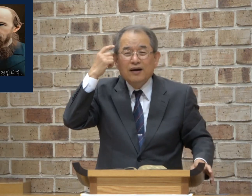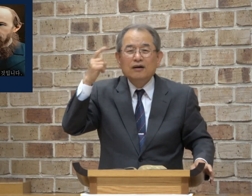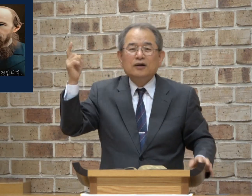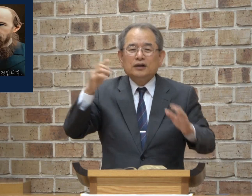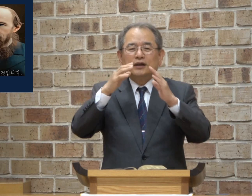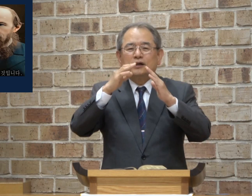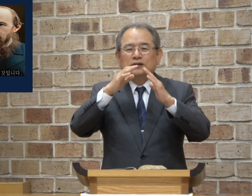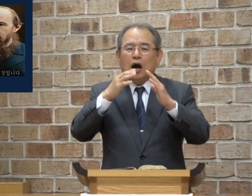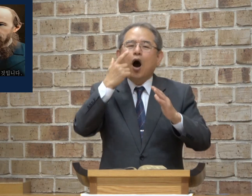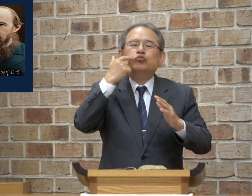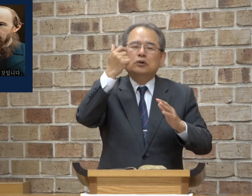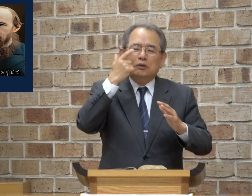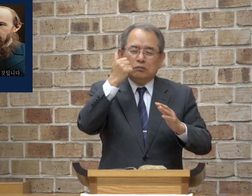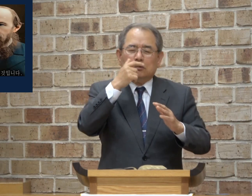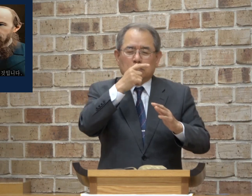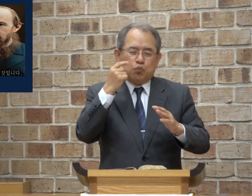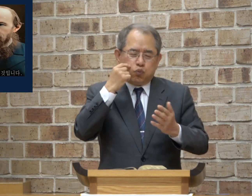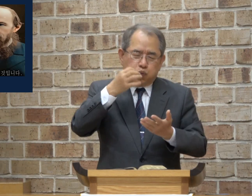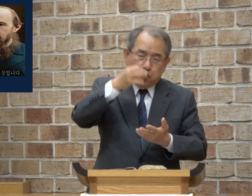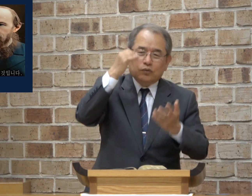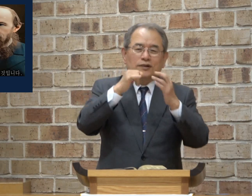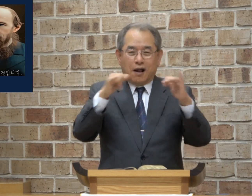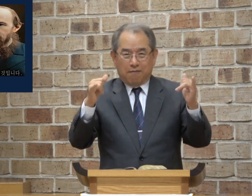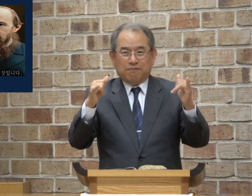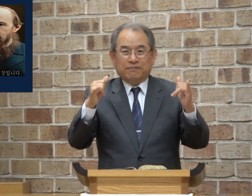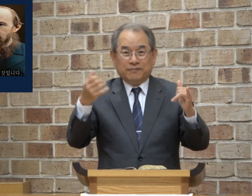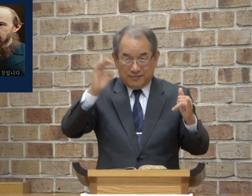왜 유명한 사람이 사형에 처하게 되었을까요?